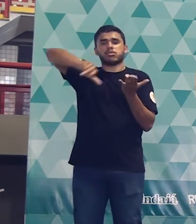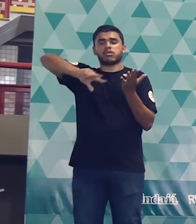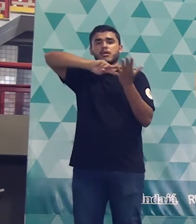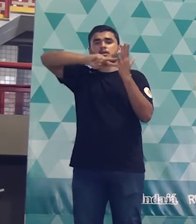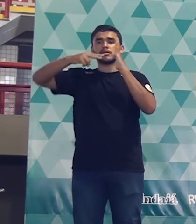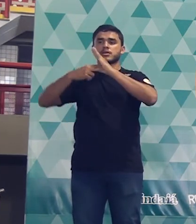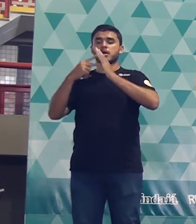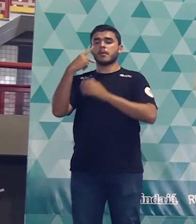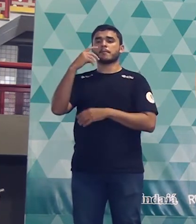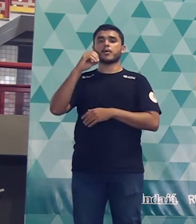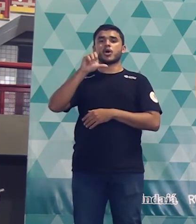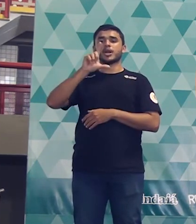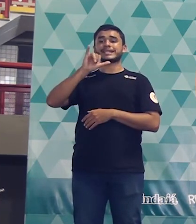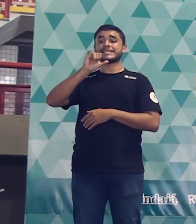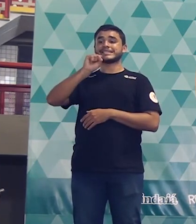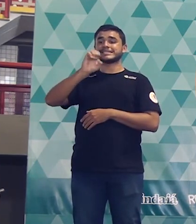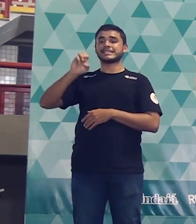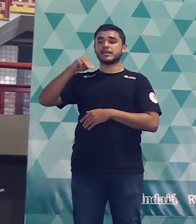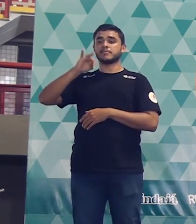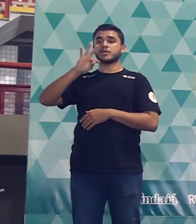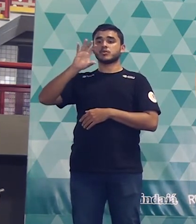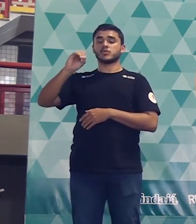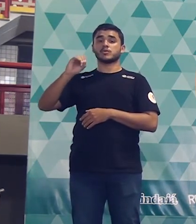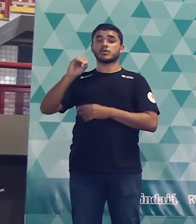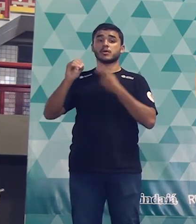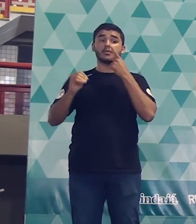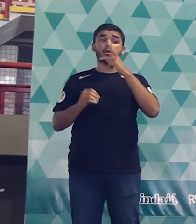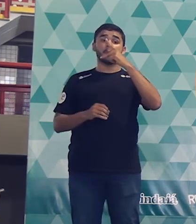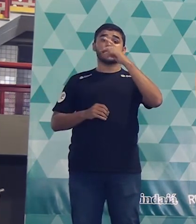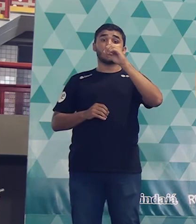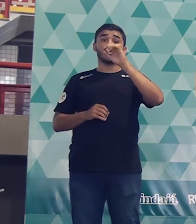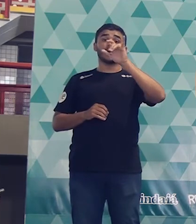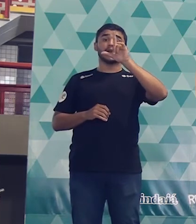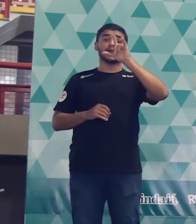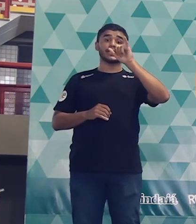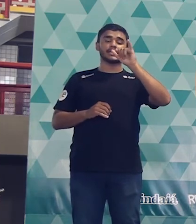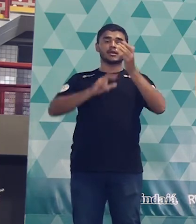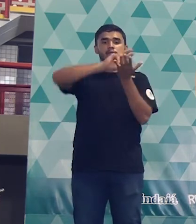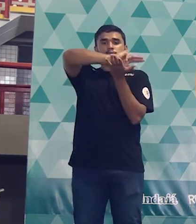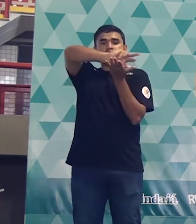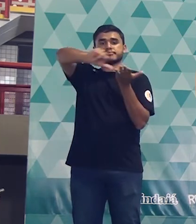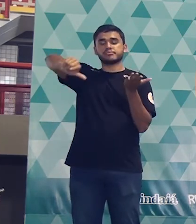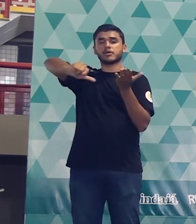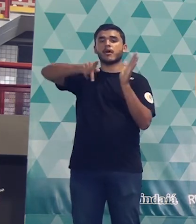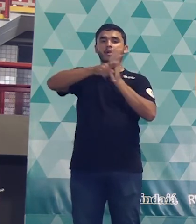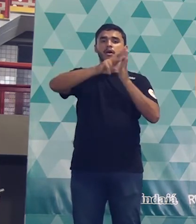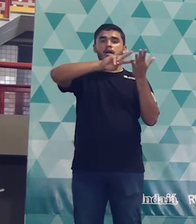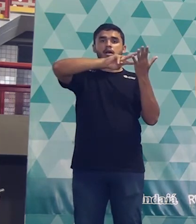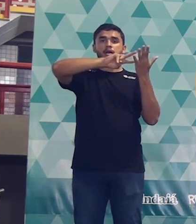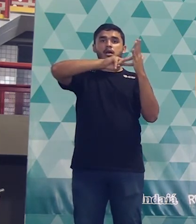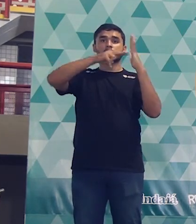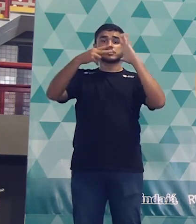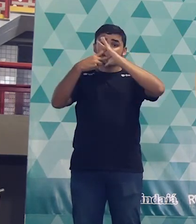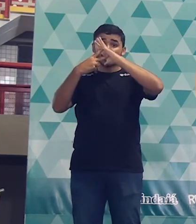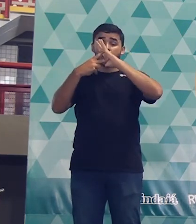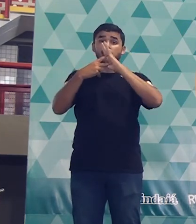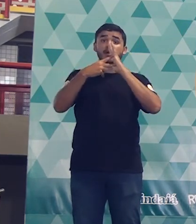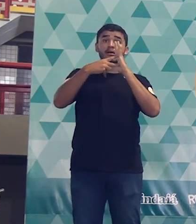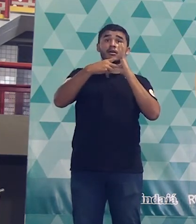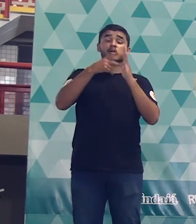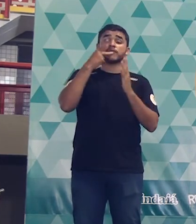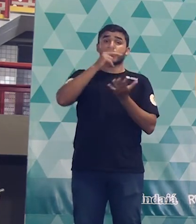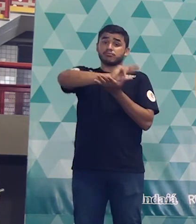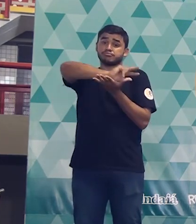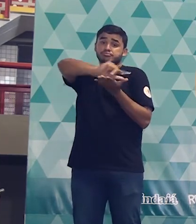que é polissemia? Poli quer dizer vários. Sema quer dizer sentido, significado.